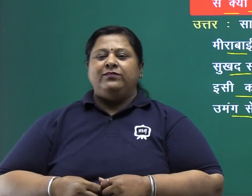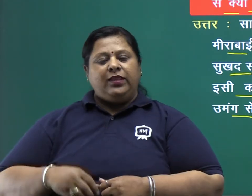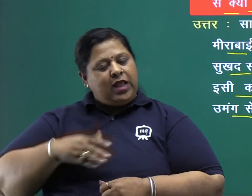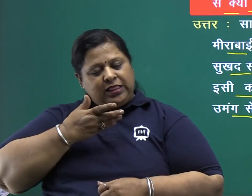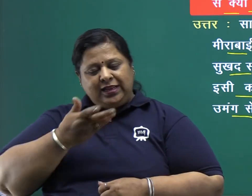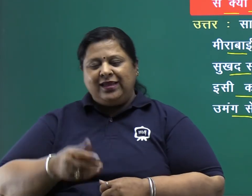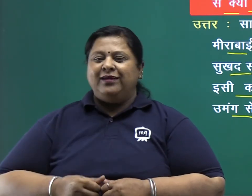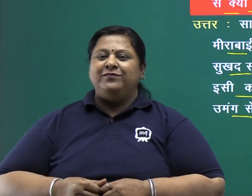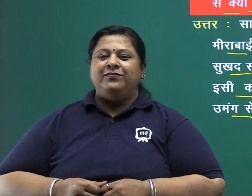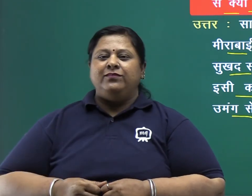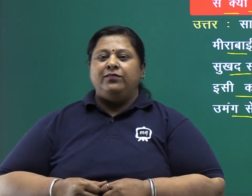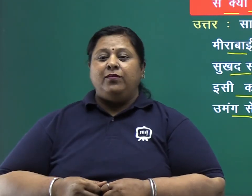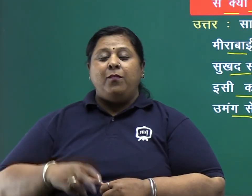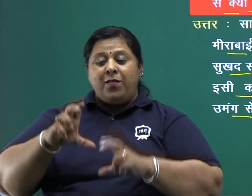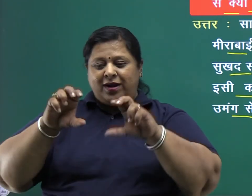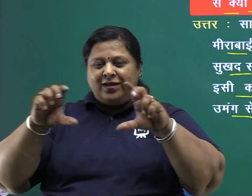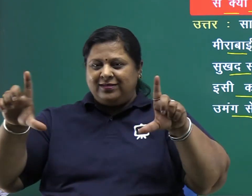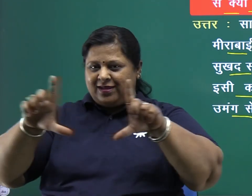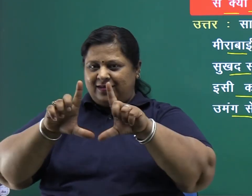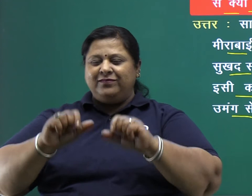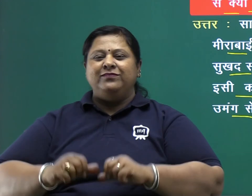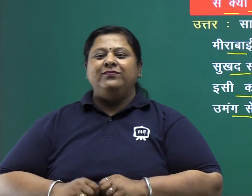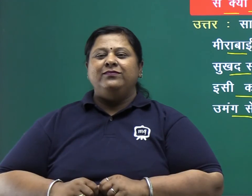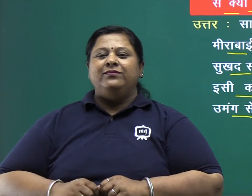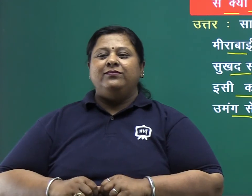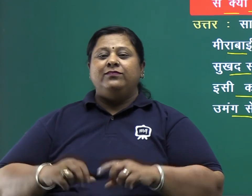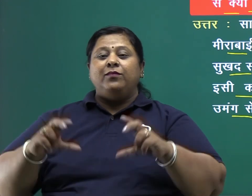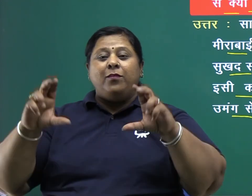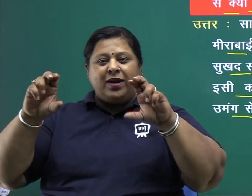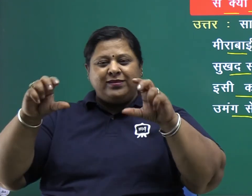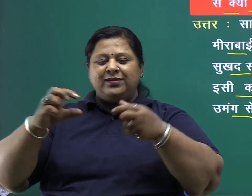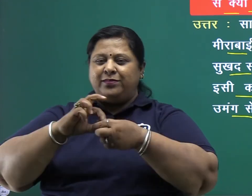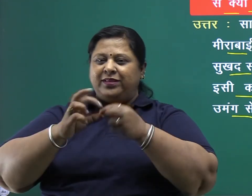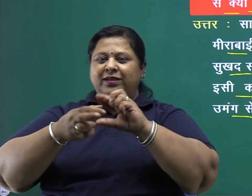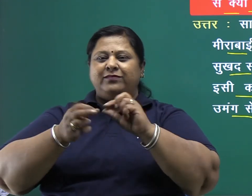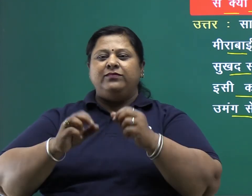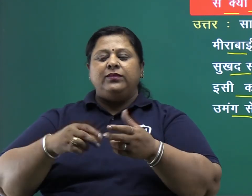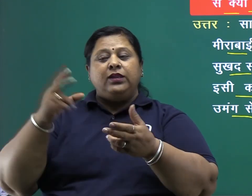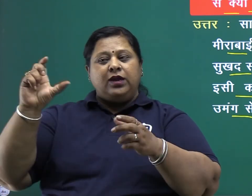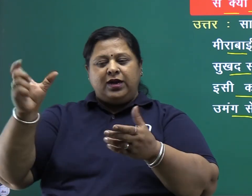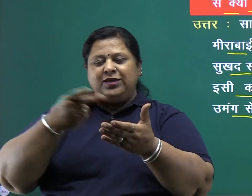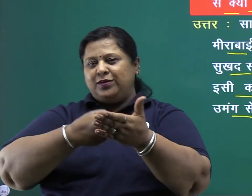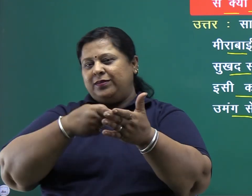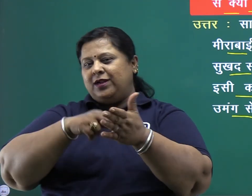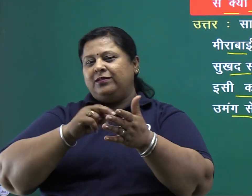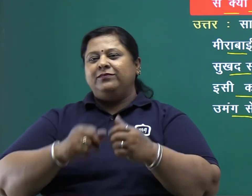का अध्ययन किया। पाठ का सार, पाठ से संबंधित कठिन